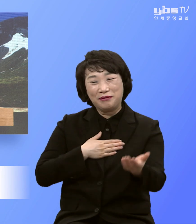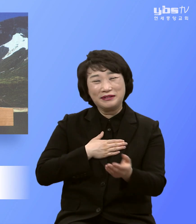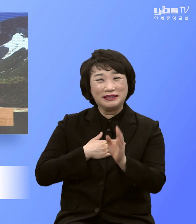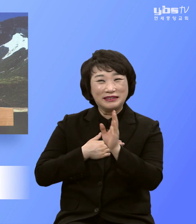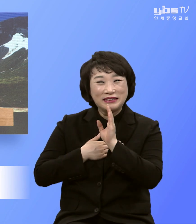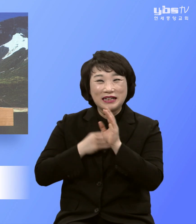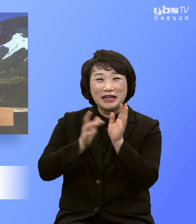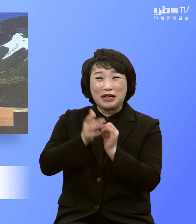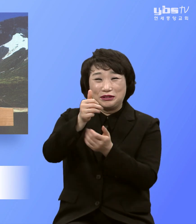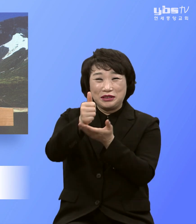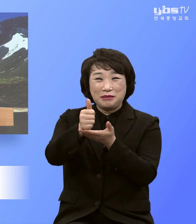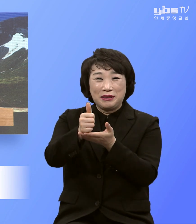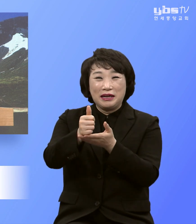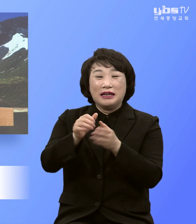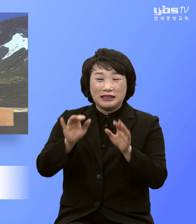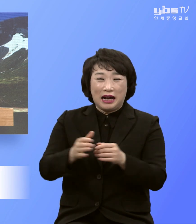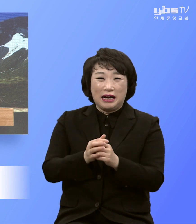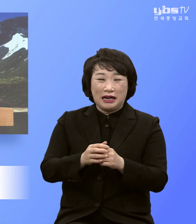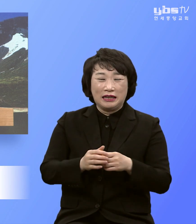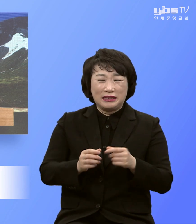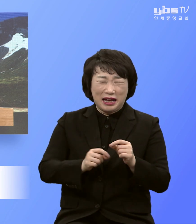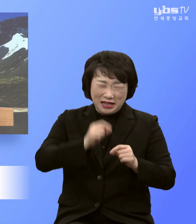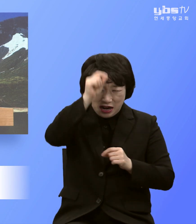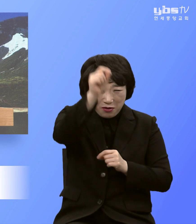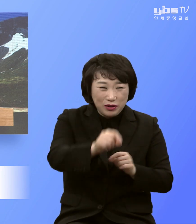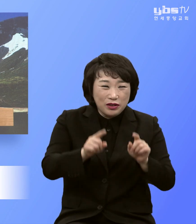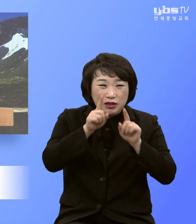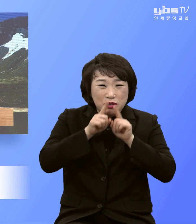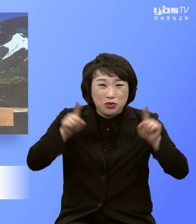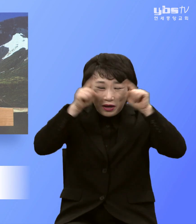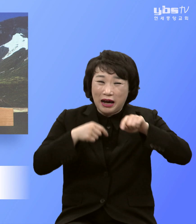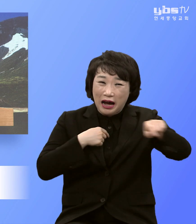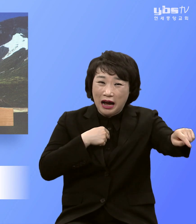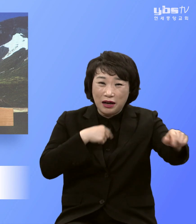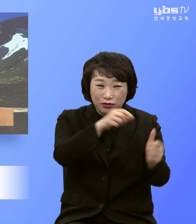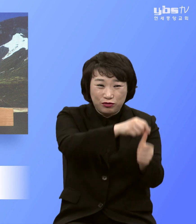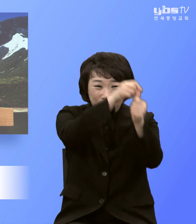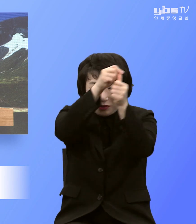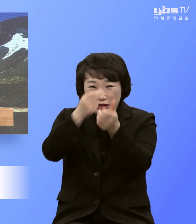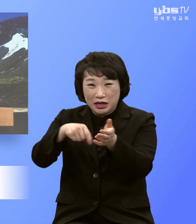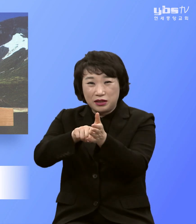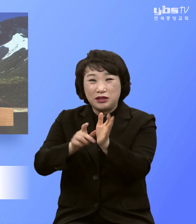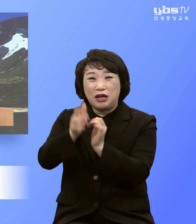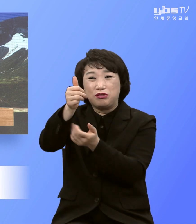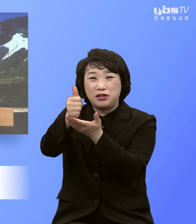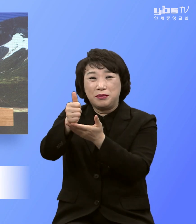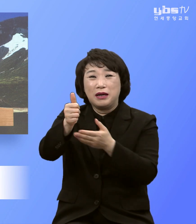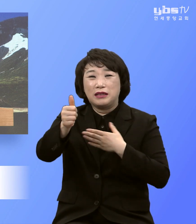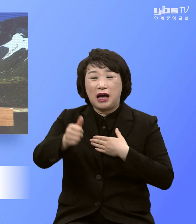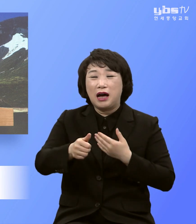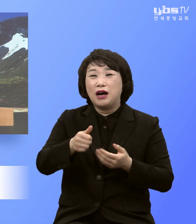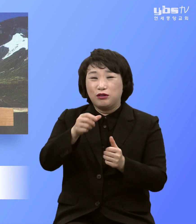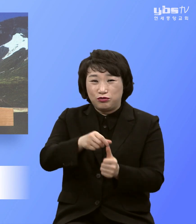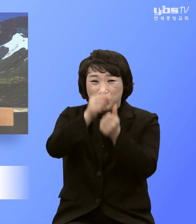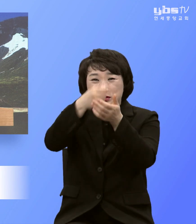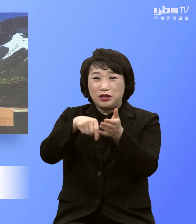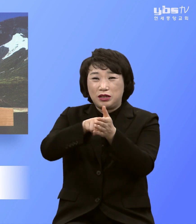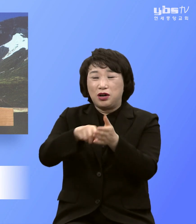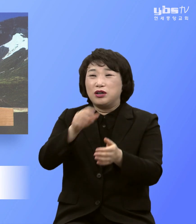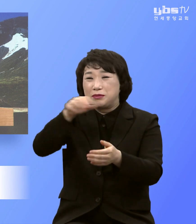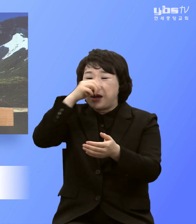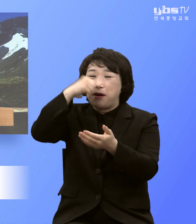예수가 영원히 죽어 지옥 갈 나를 살리려고 십자가에 피 흘려 죽어서 속죄하시고